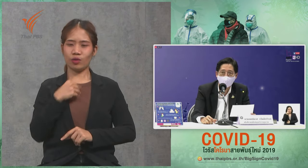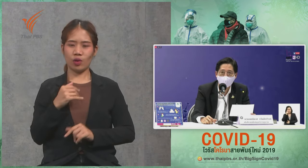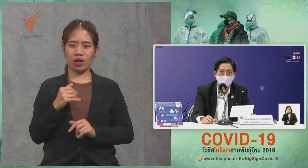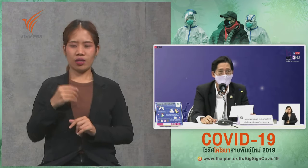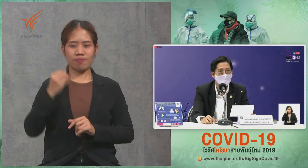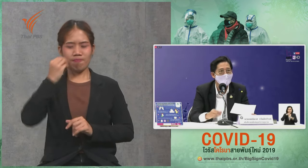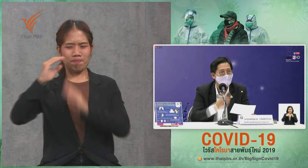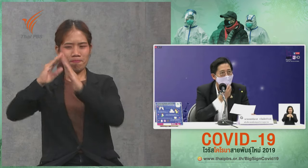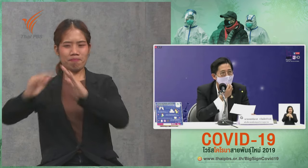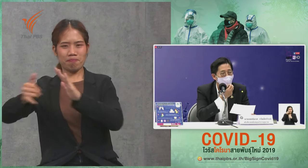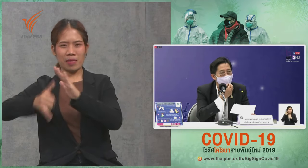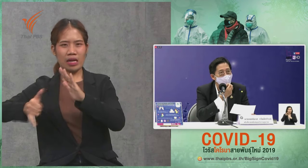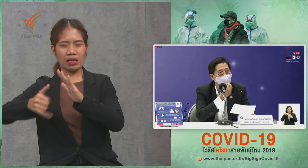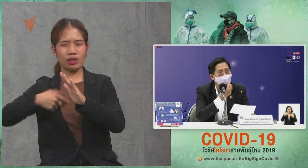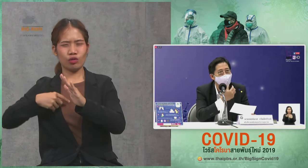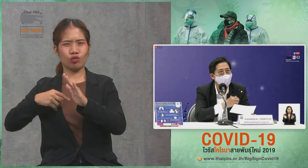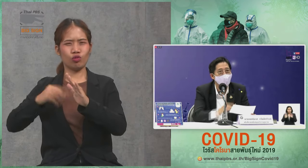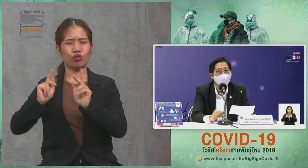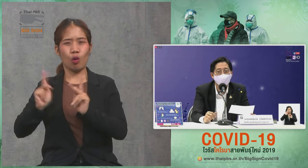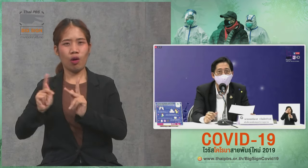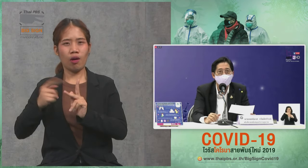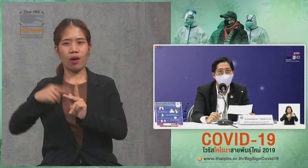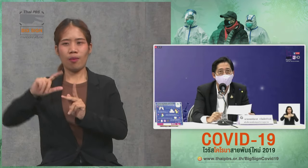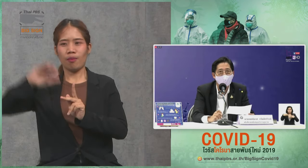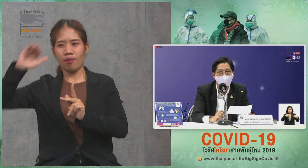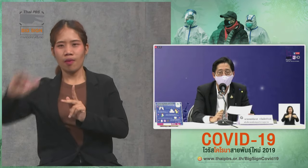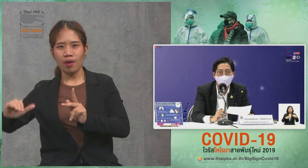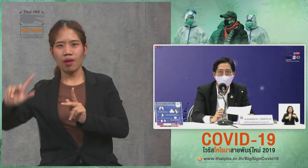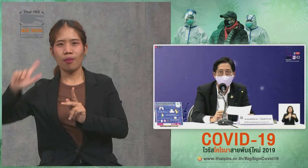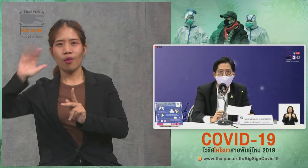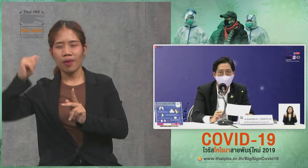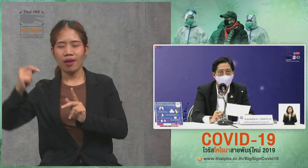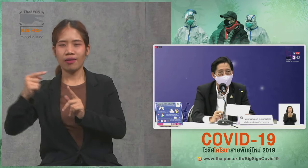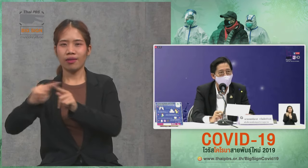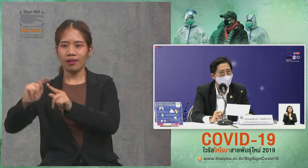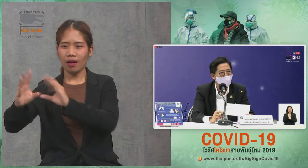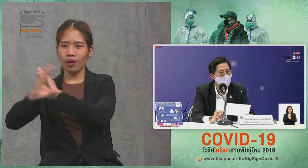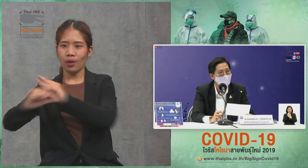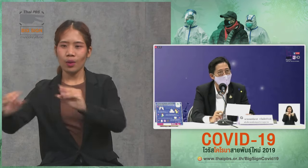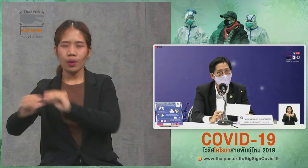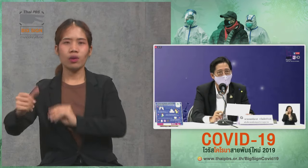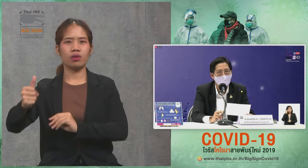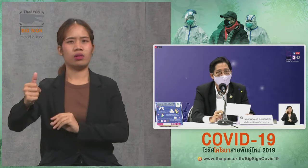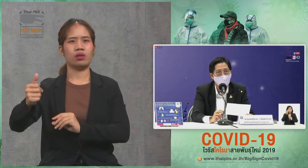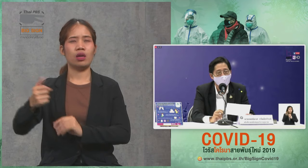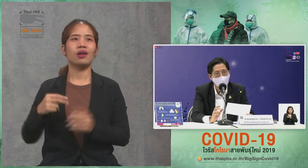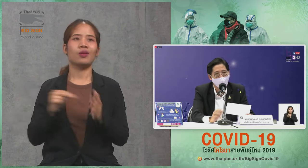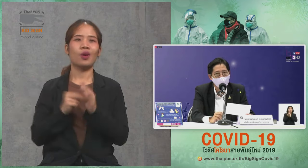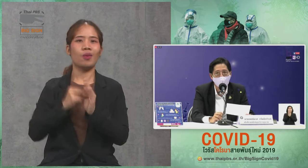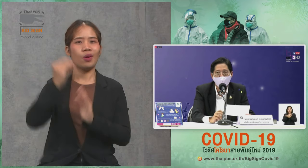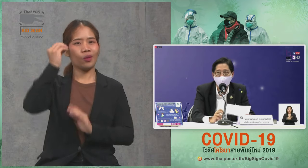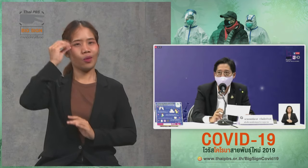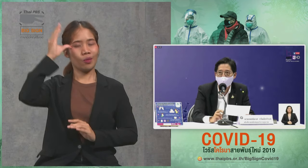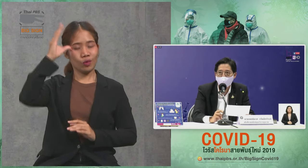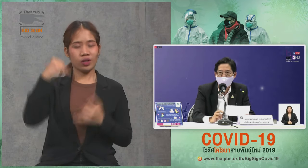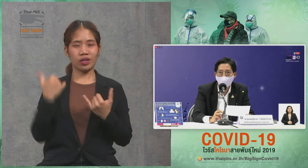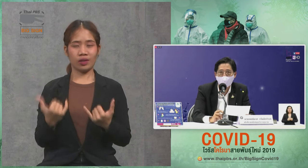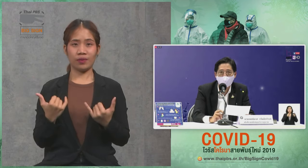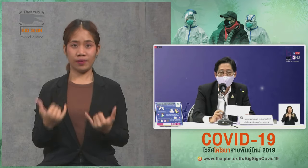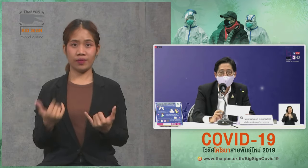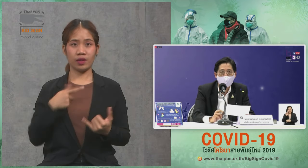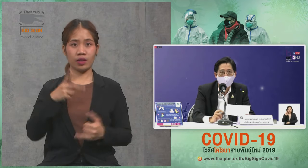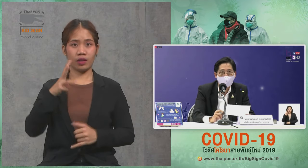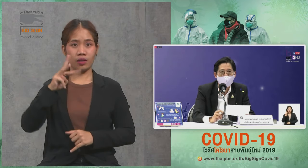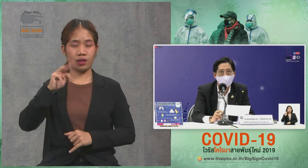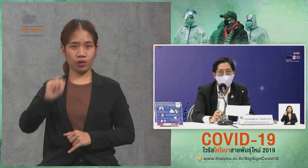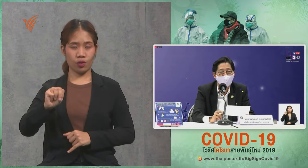อที่บ้านก็เรียนว่าเนื่องจากองค์ความรู้ที่เปลี่ยนไปนะครับตอนนี้แนวทางที่กรมการแพทย์วางไว้